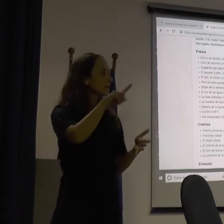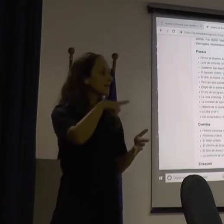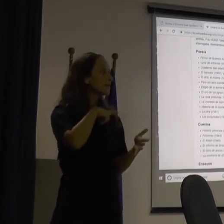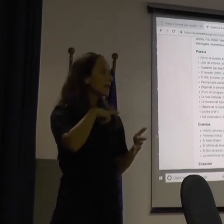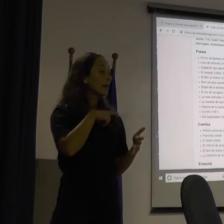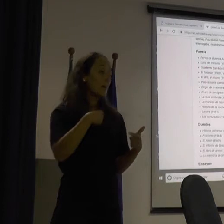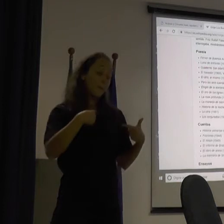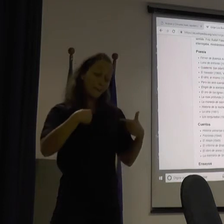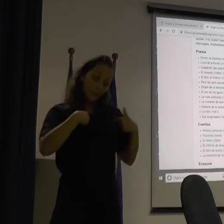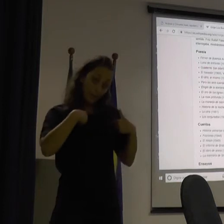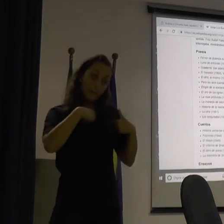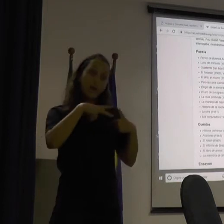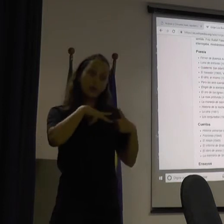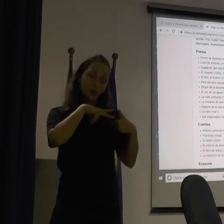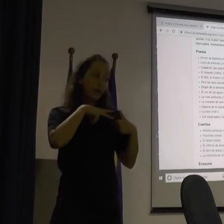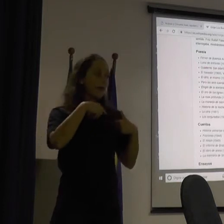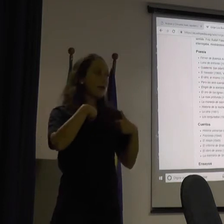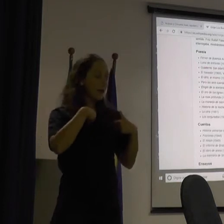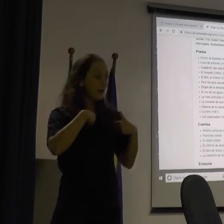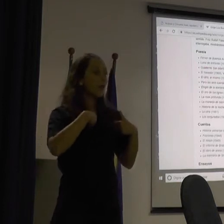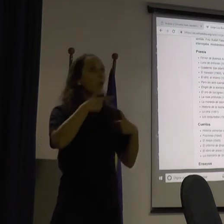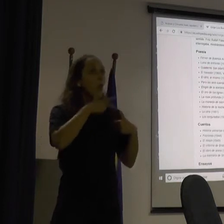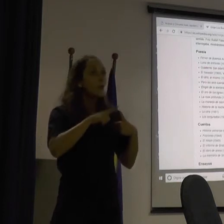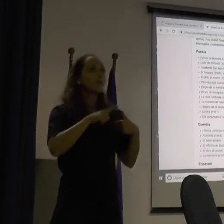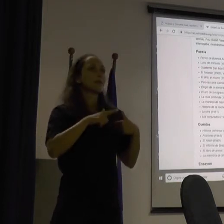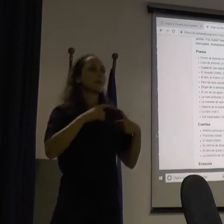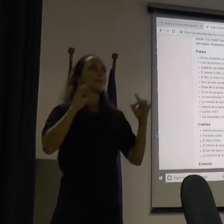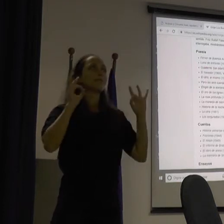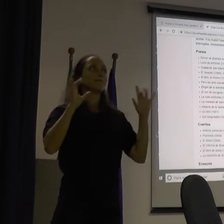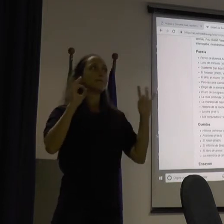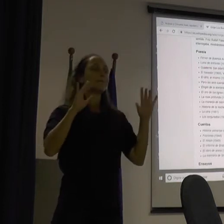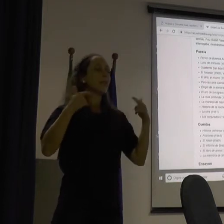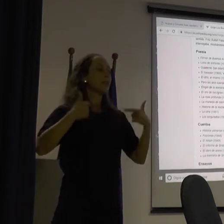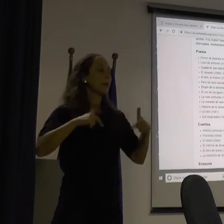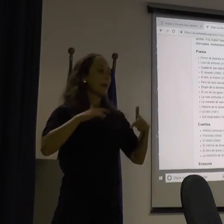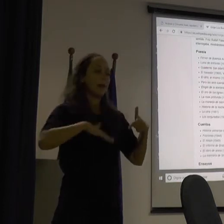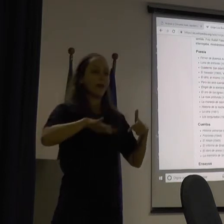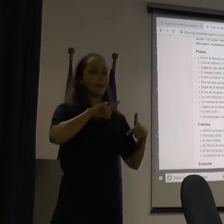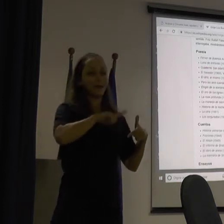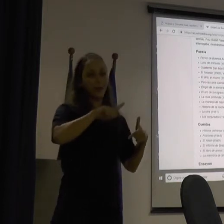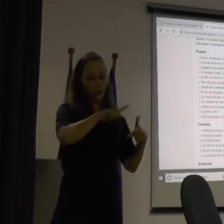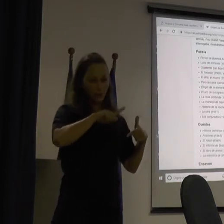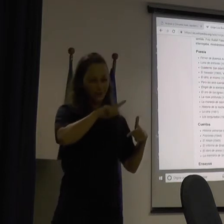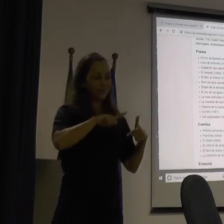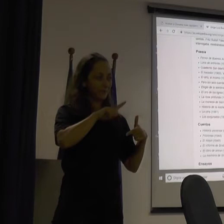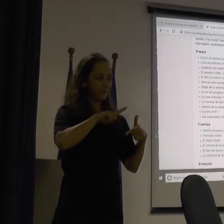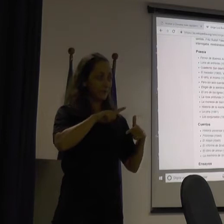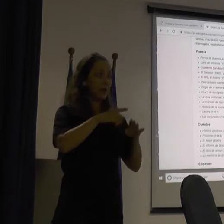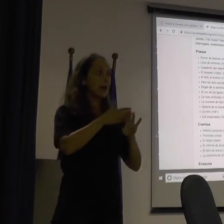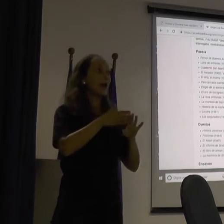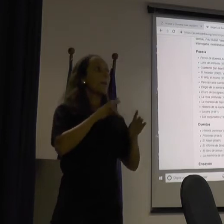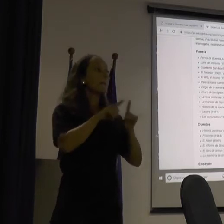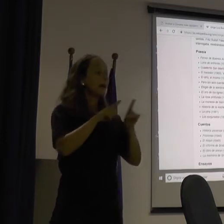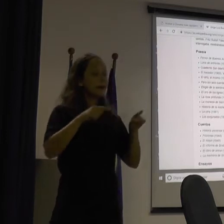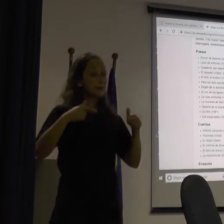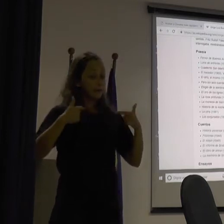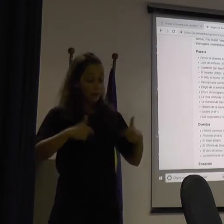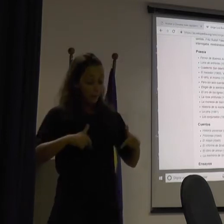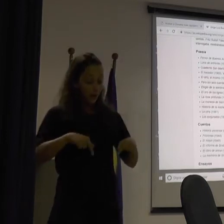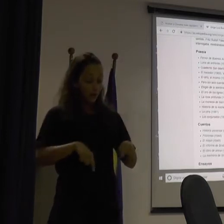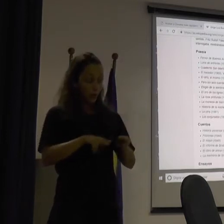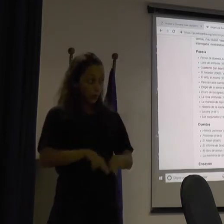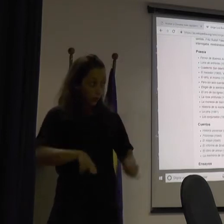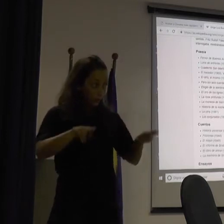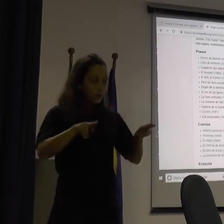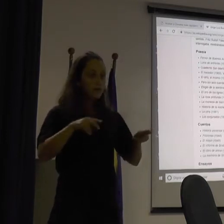caso, né, de trabalhar com literatura, embora eu tenha trabalhado em boa parte da minha carreira aqui na UFSC, né,